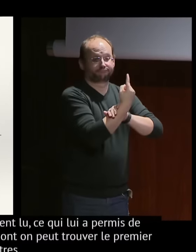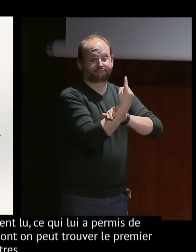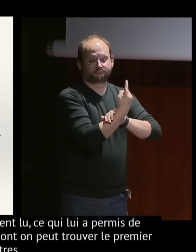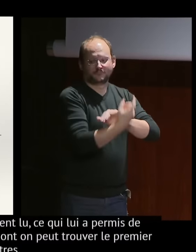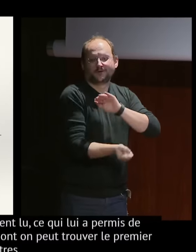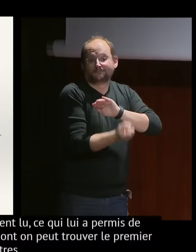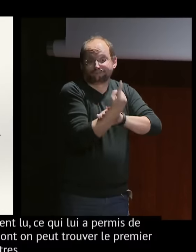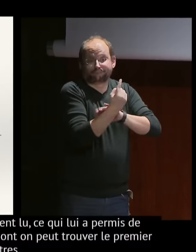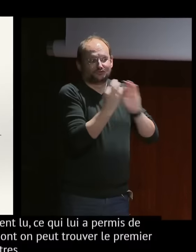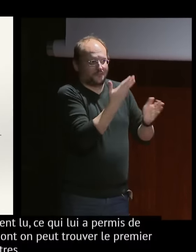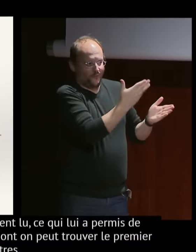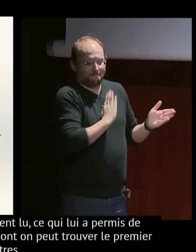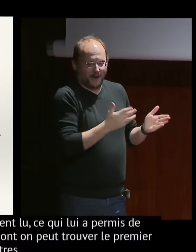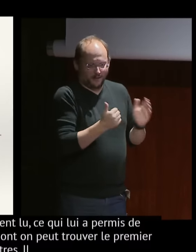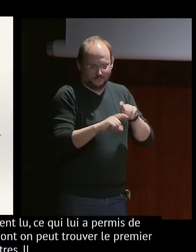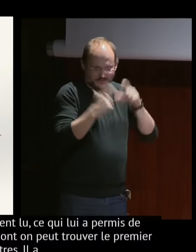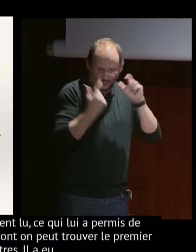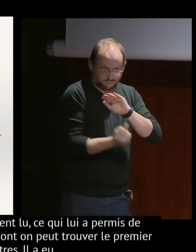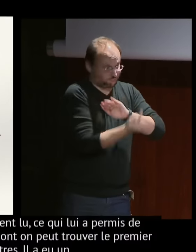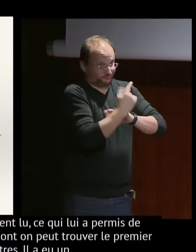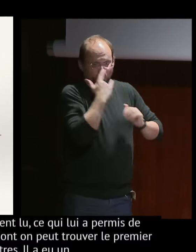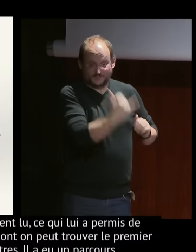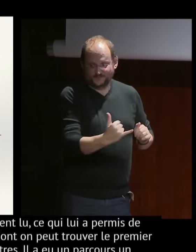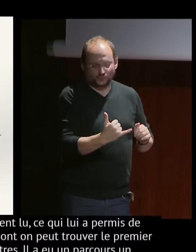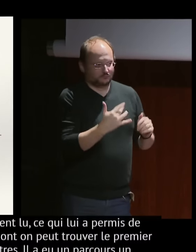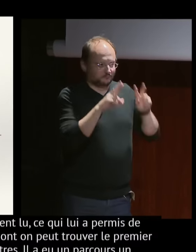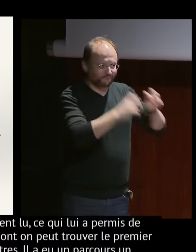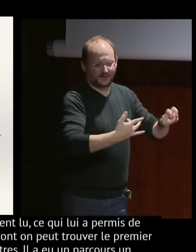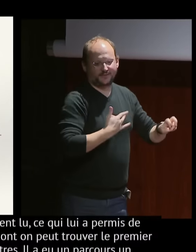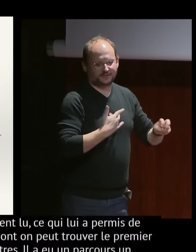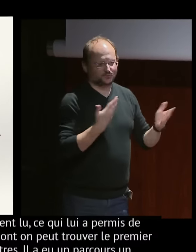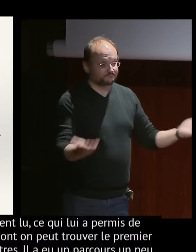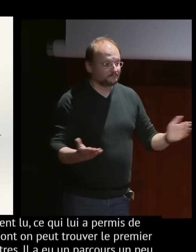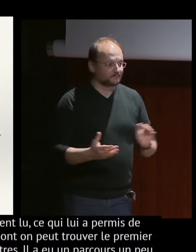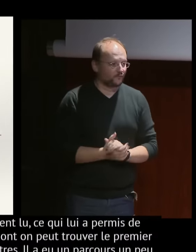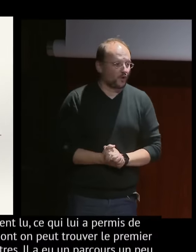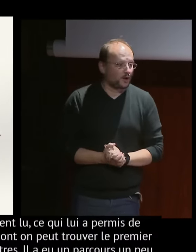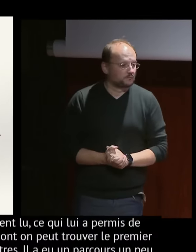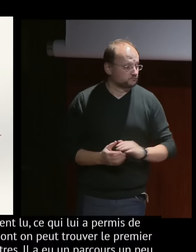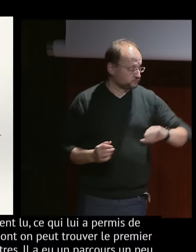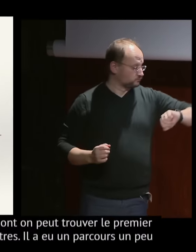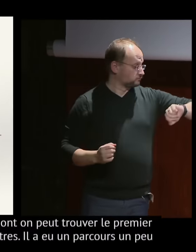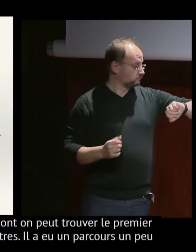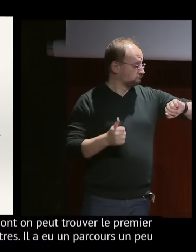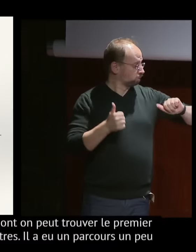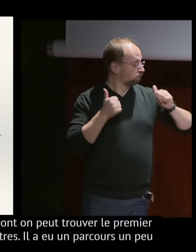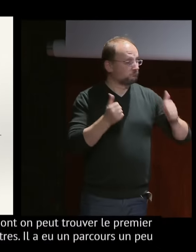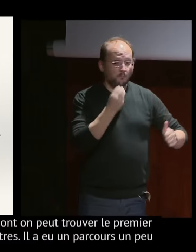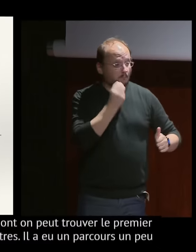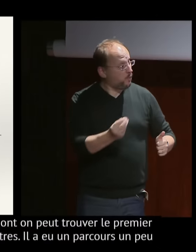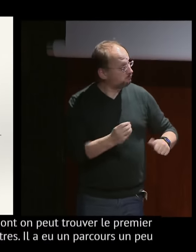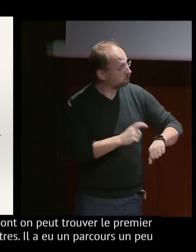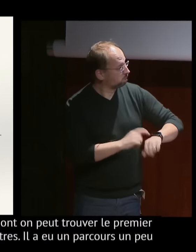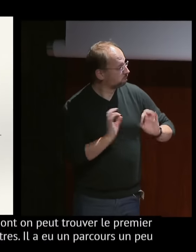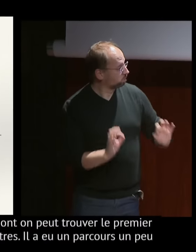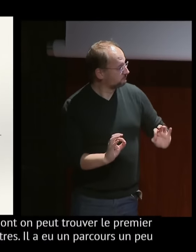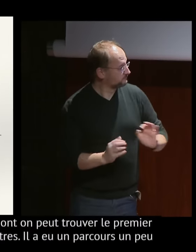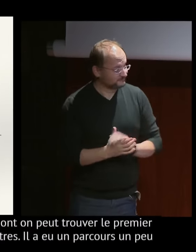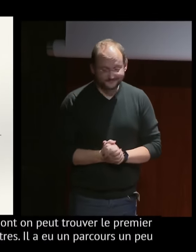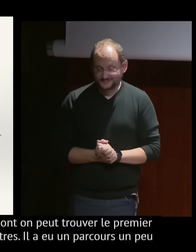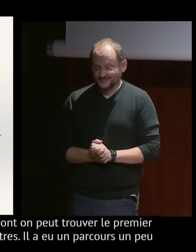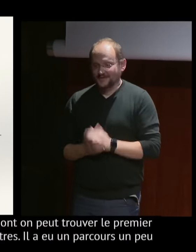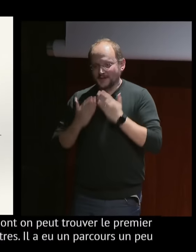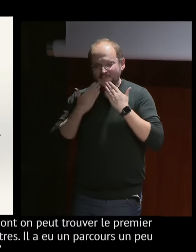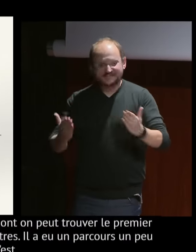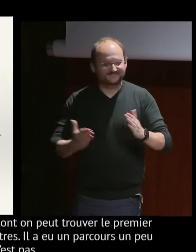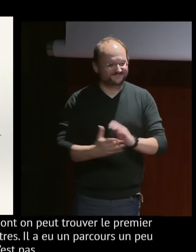Il a eu un parcours un peu exceptionnel pour un sourd. C'est vraiment pas un parcours qu'on